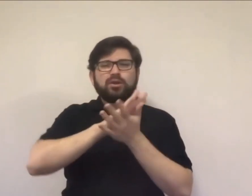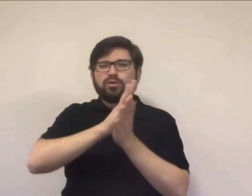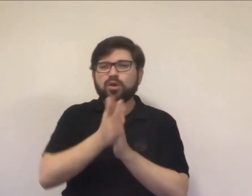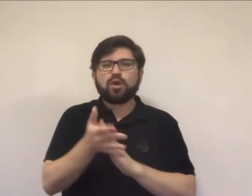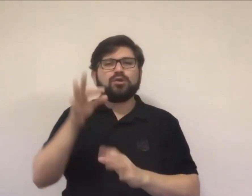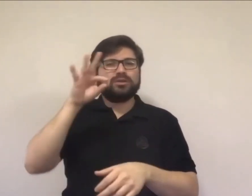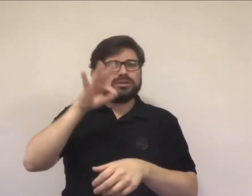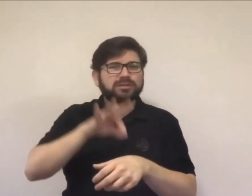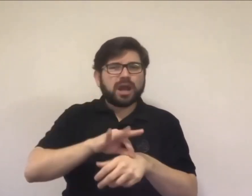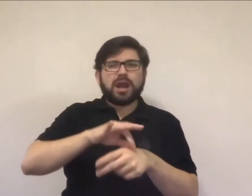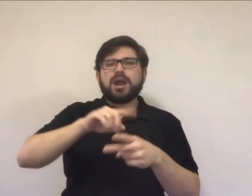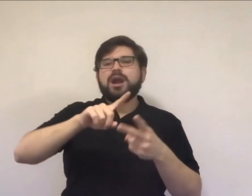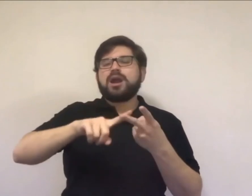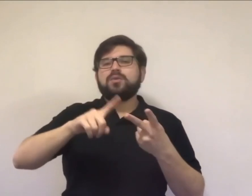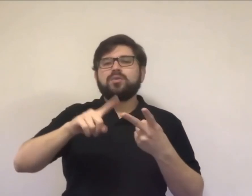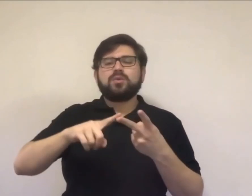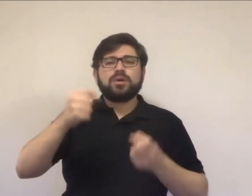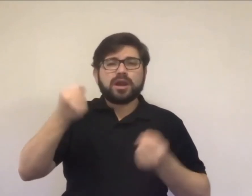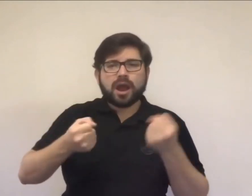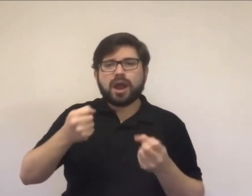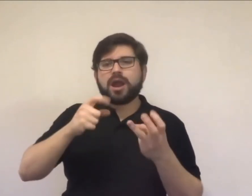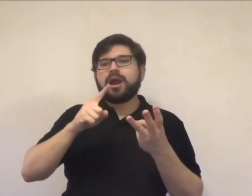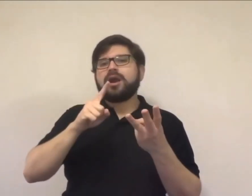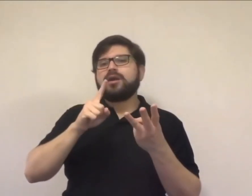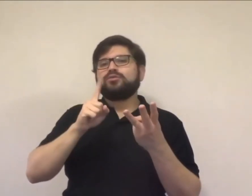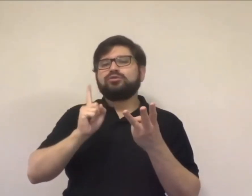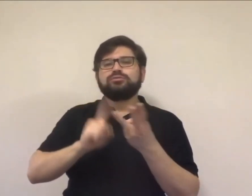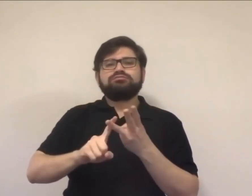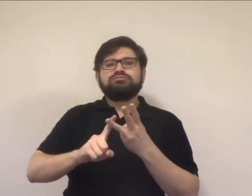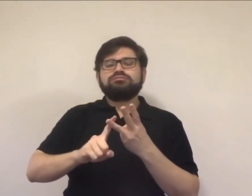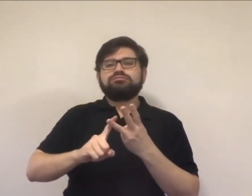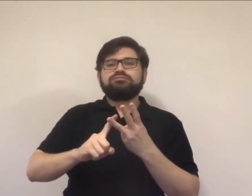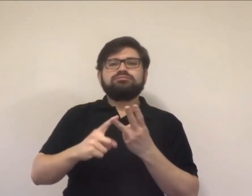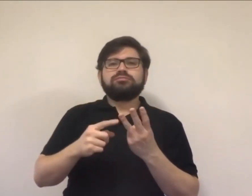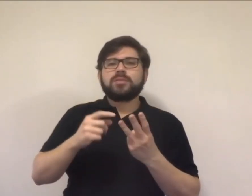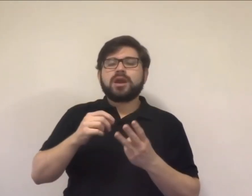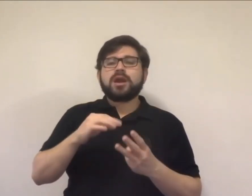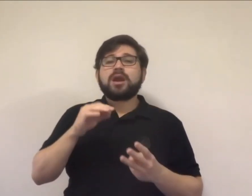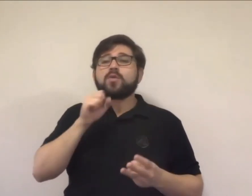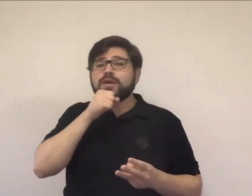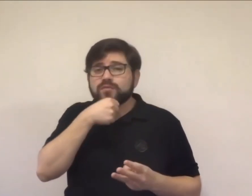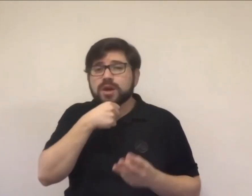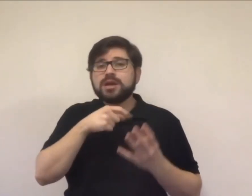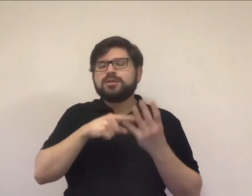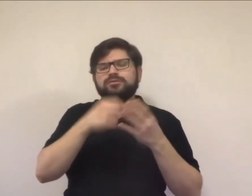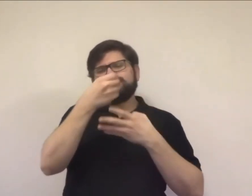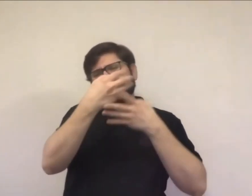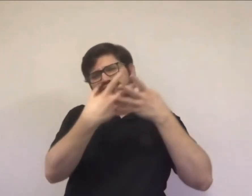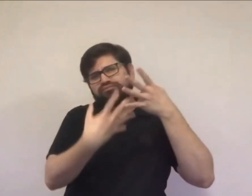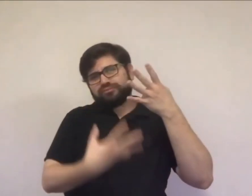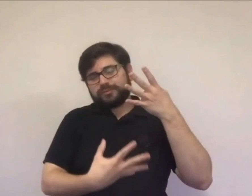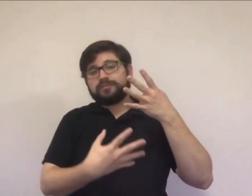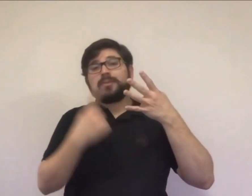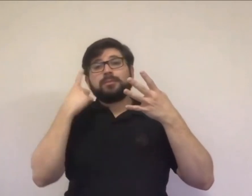ley. Habla de la salud, de los medios de transporte, de la protección a las